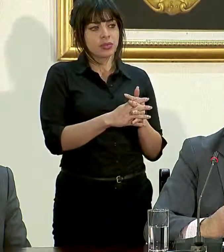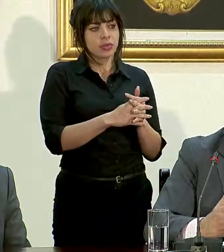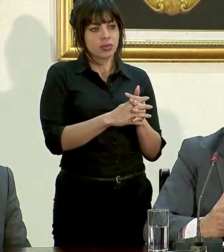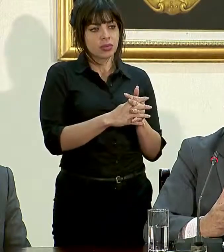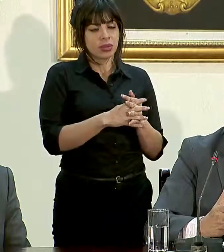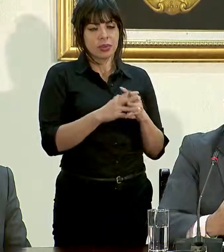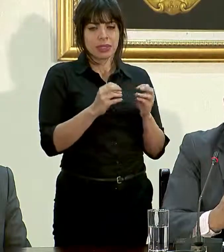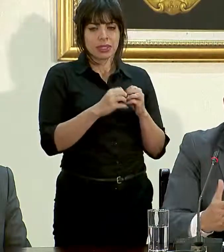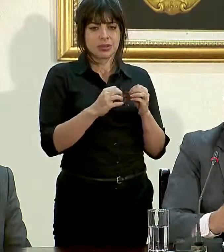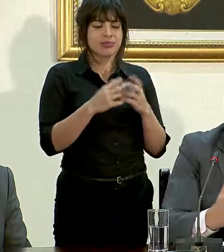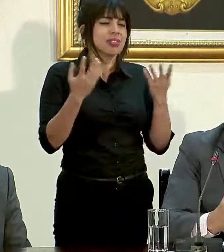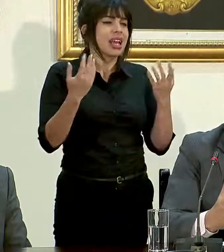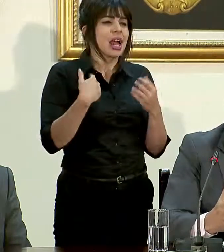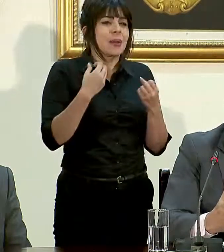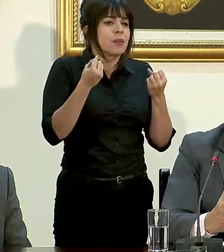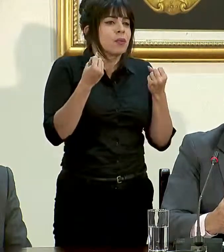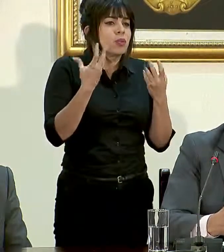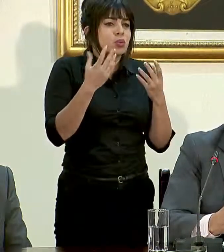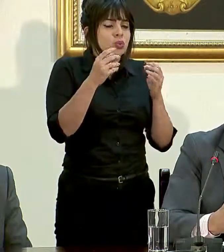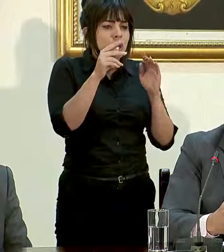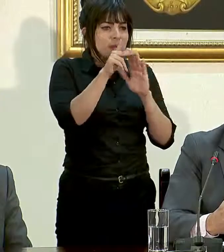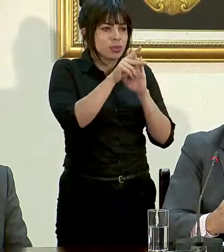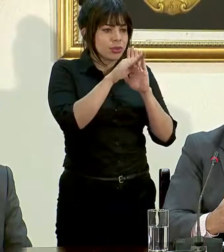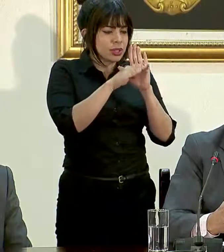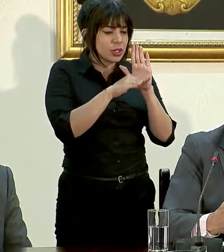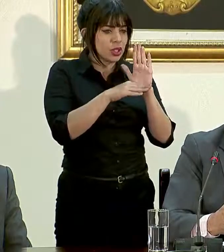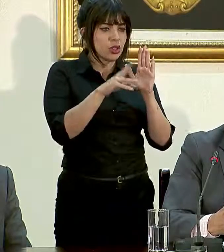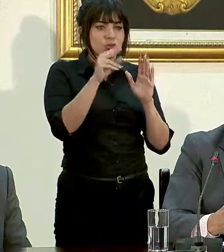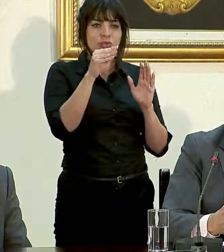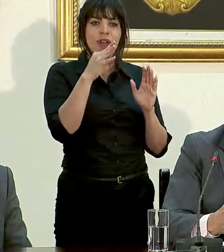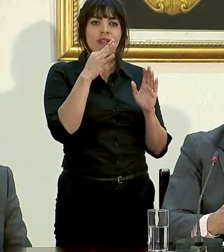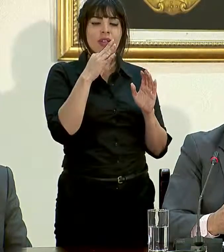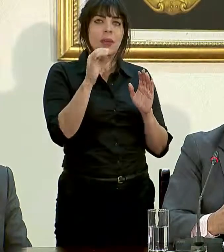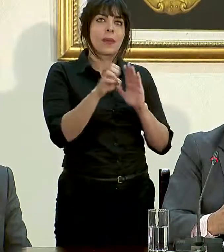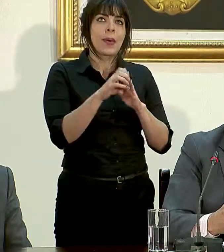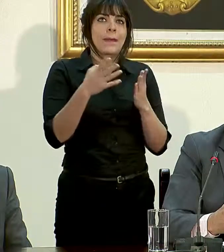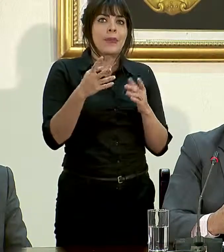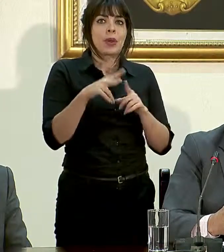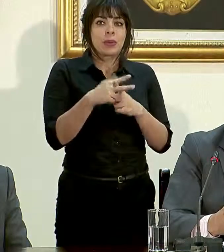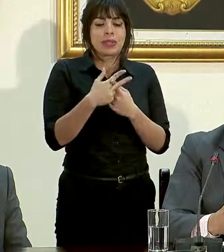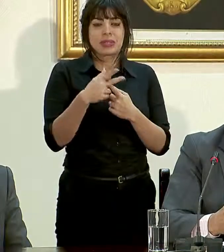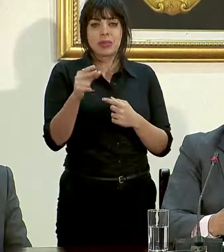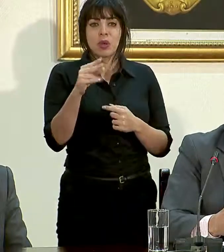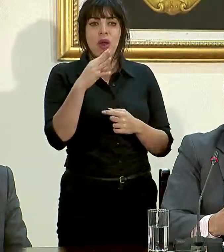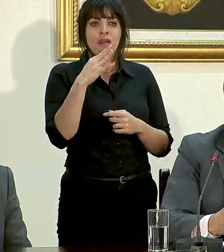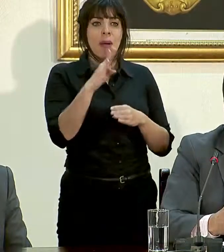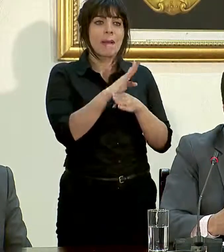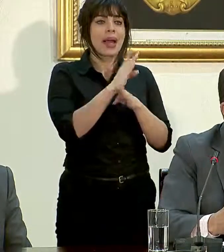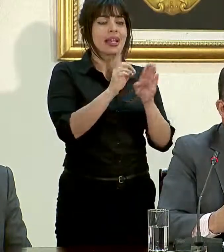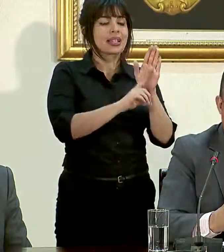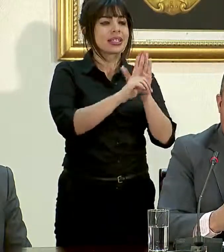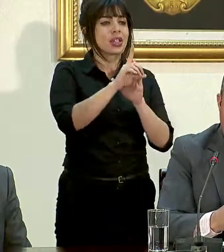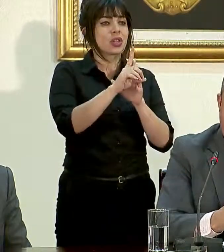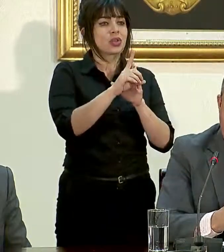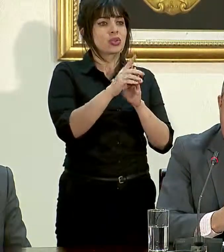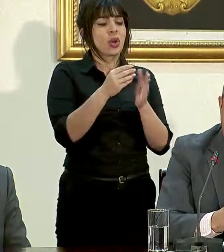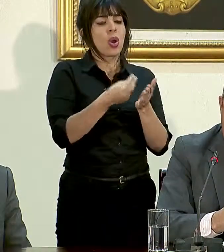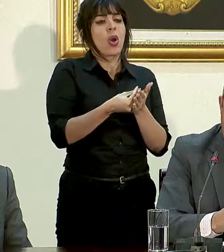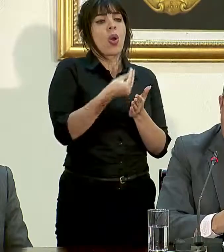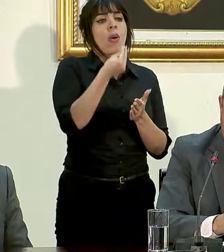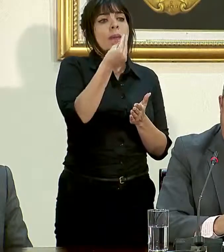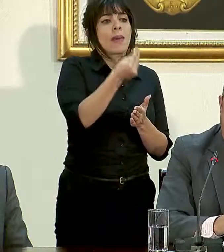¿qué más? Eran muchas condiciones, no se estaba hablando, por ejemplo, originalmente de que la Banca de Desarrollo